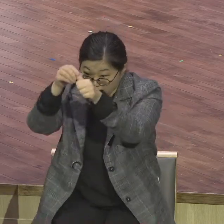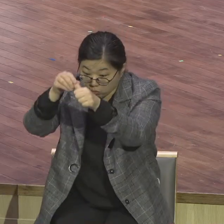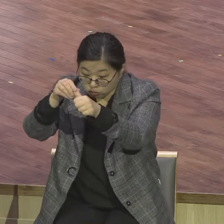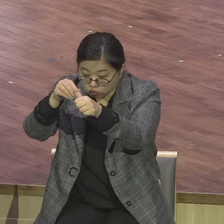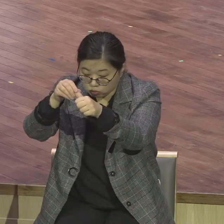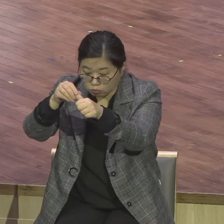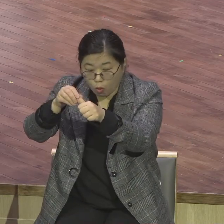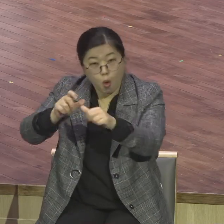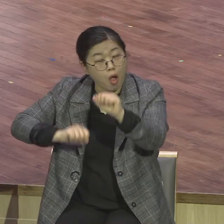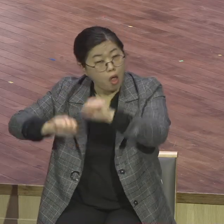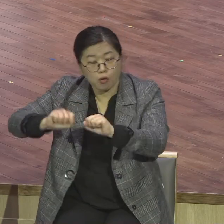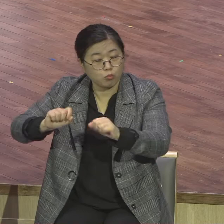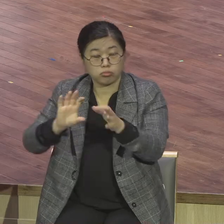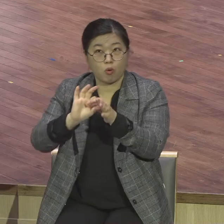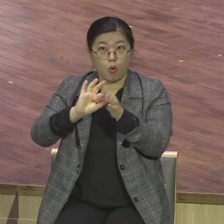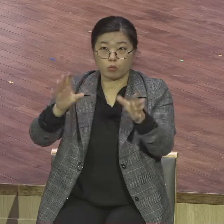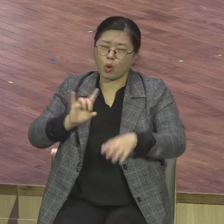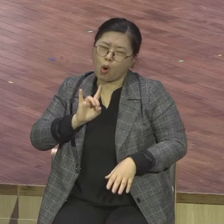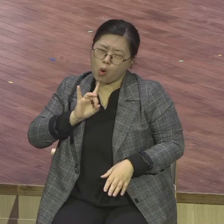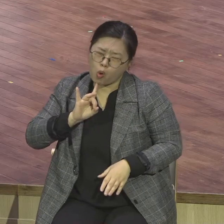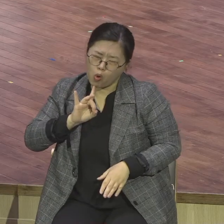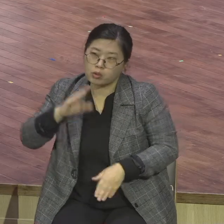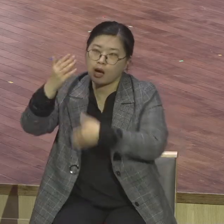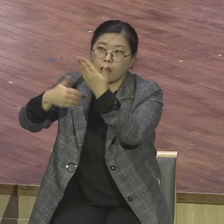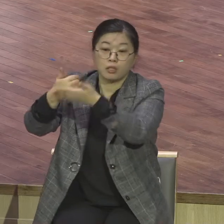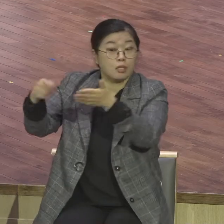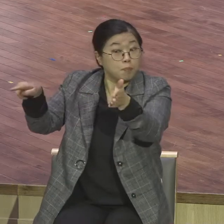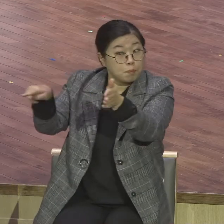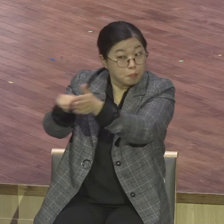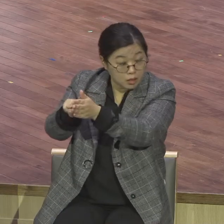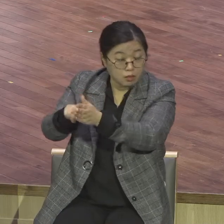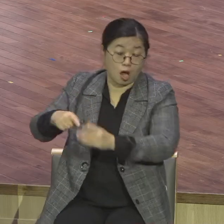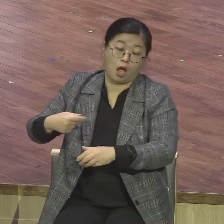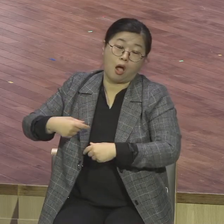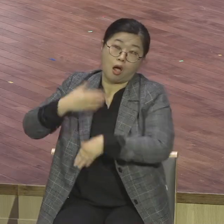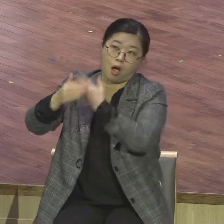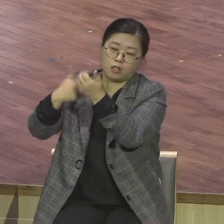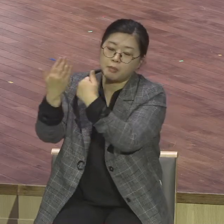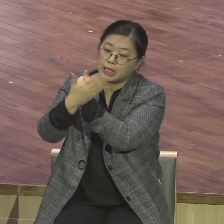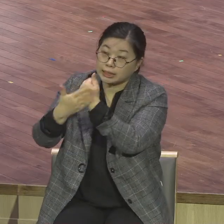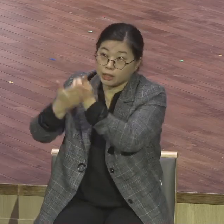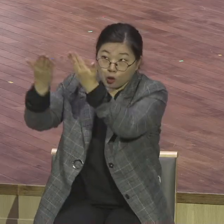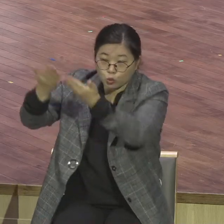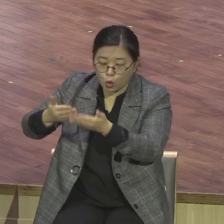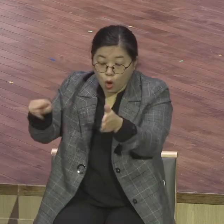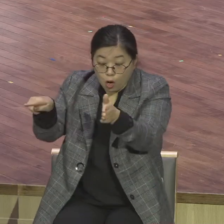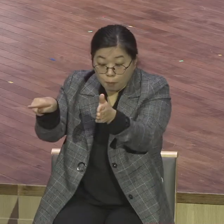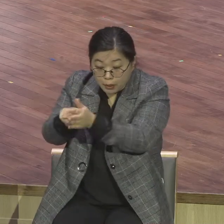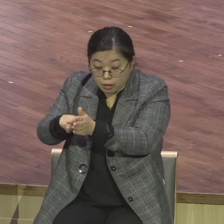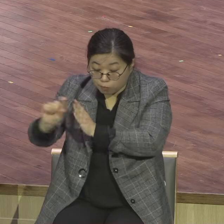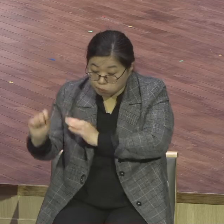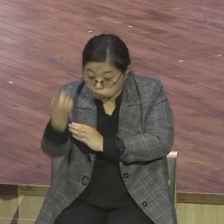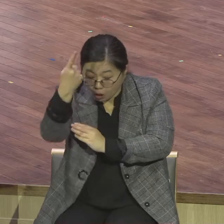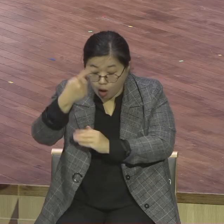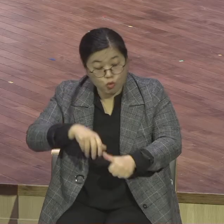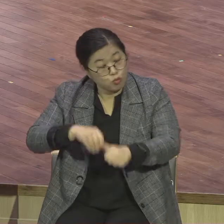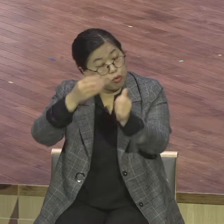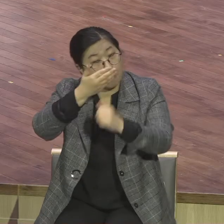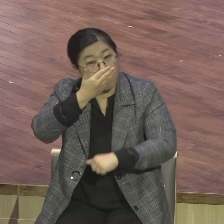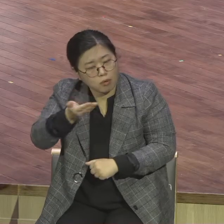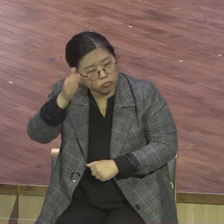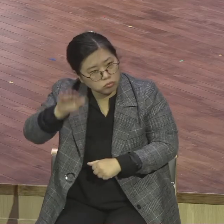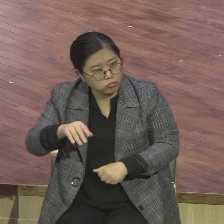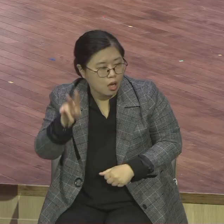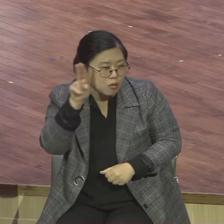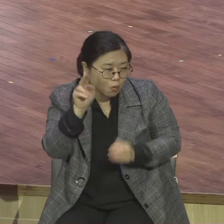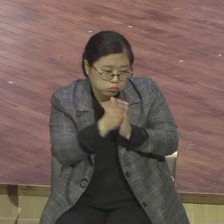아니다라는 사실. 구원은 오직 하나님의 은혜로 믿음으로 이루어진다. 그런데